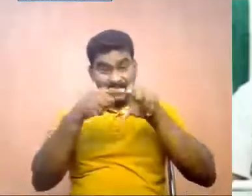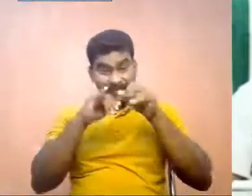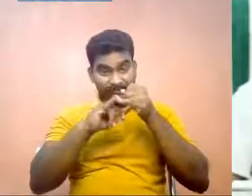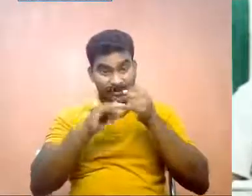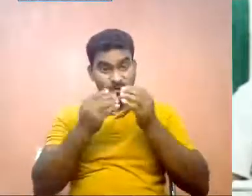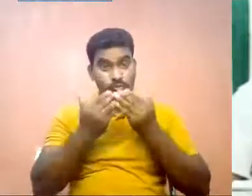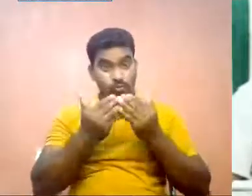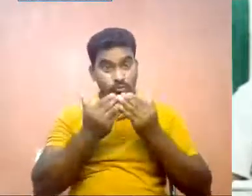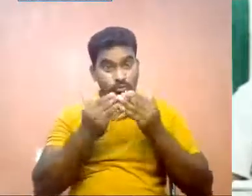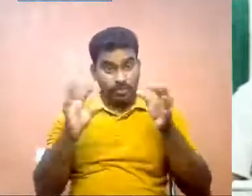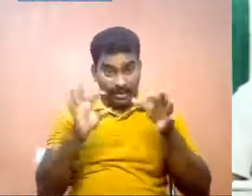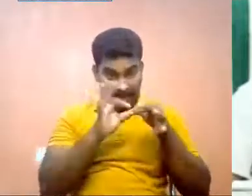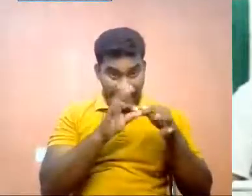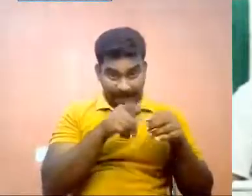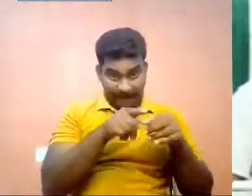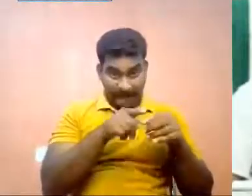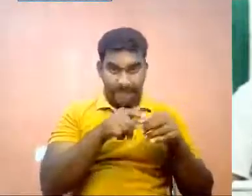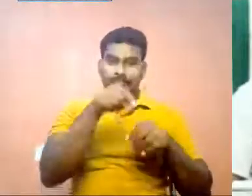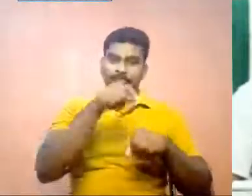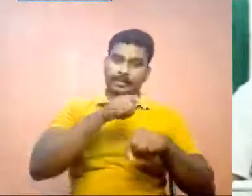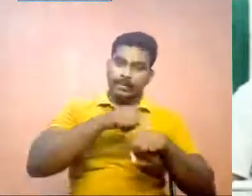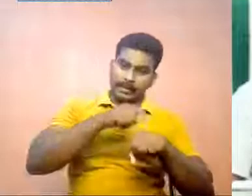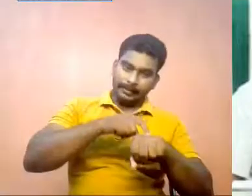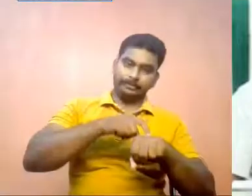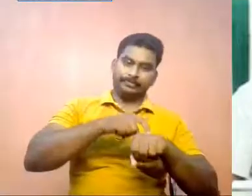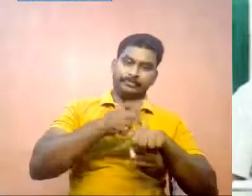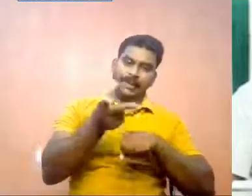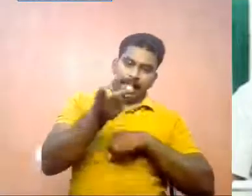കാലാവധി ദീർഘിപ്പിക്കാൻ തീരുമാനിച്ചിട്ടുണ്ട്.